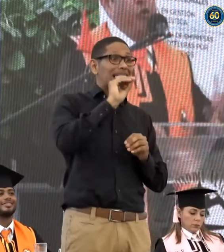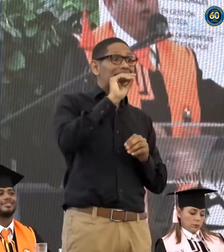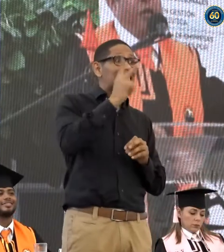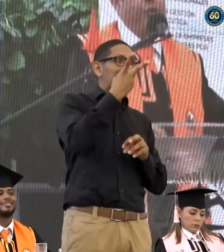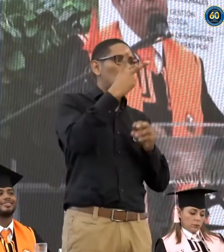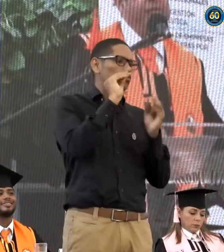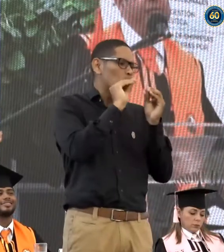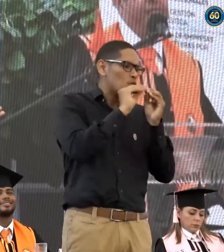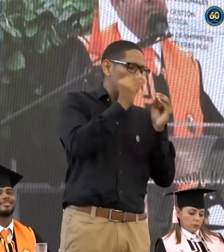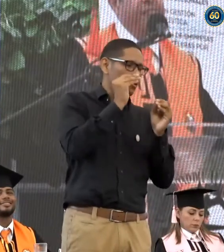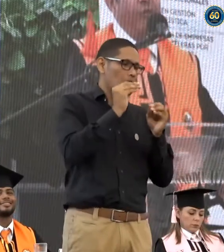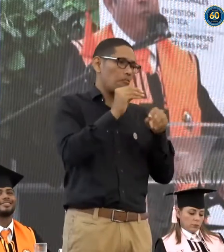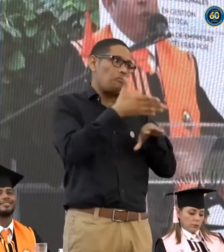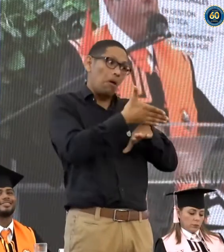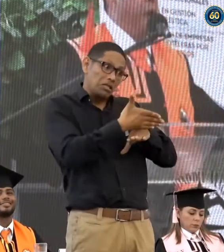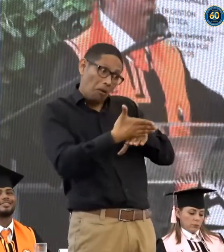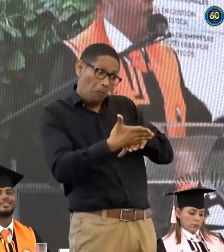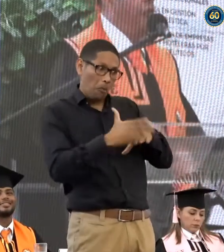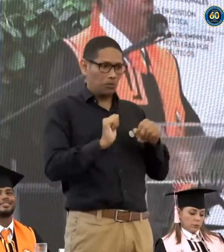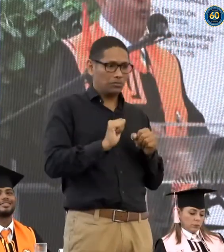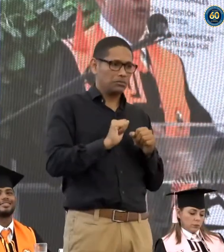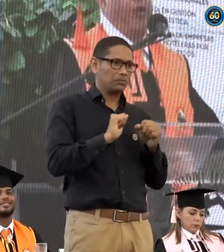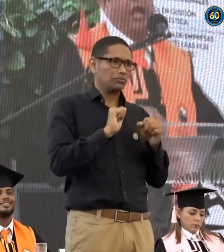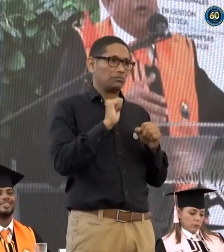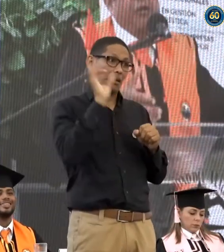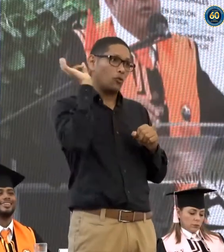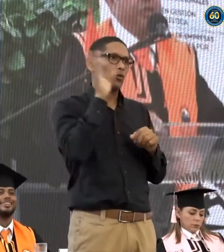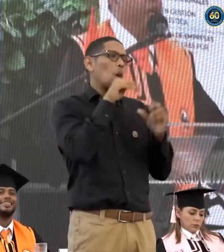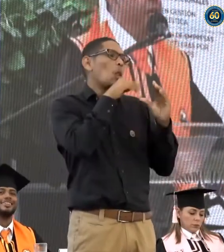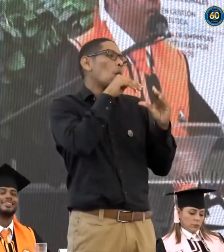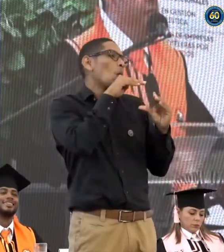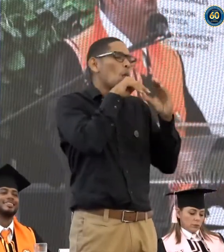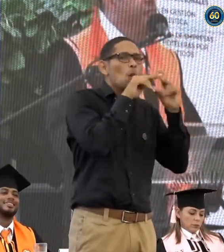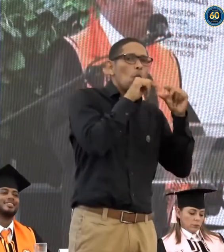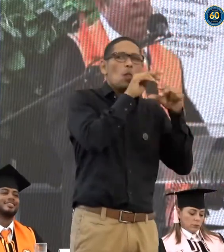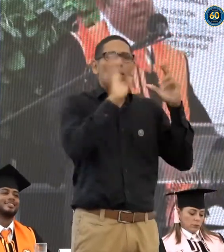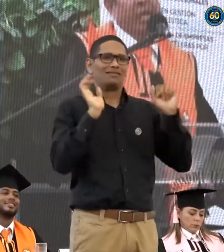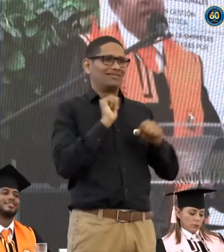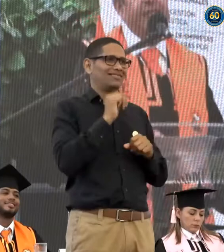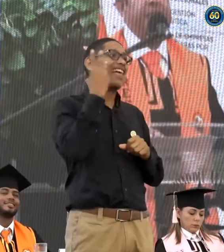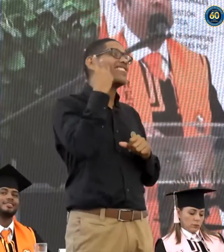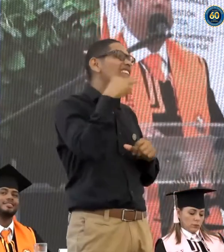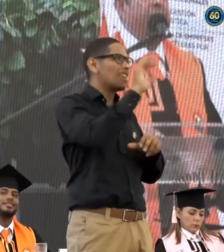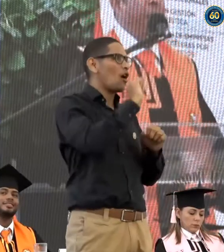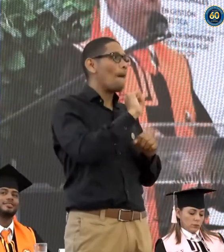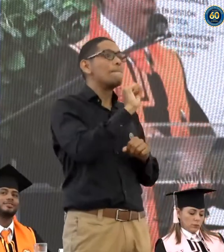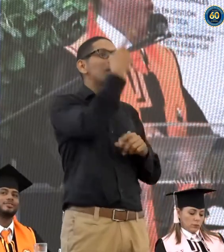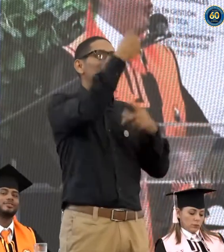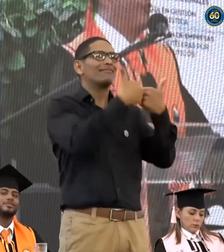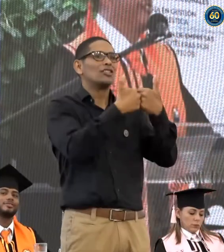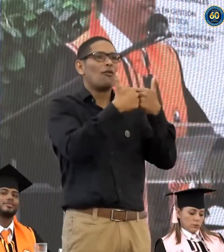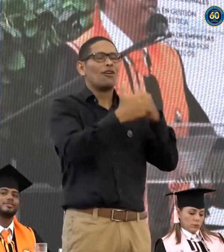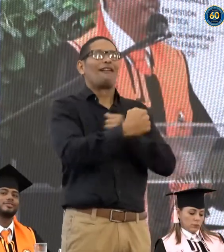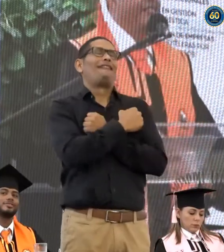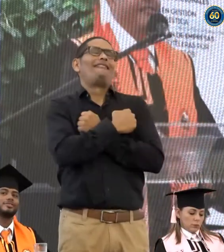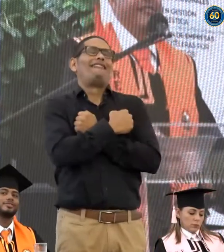un poco más largo seguro con lengua No lo sé tres días primer amor